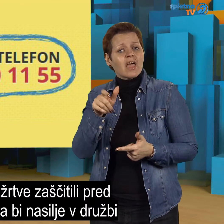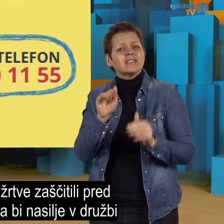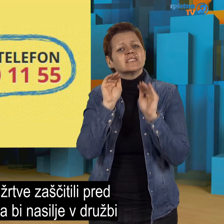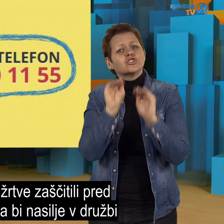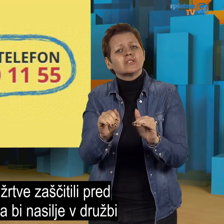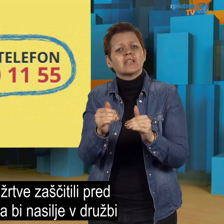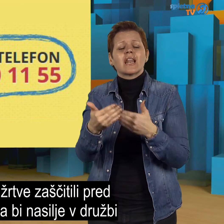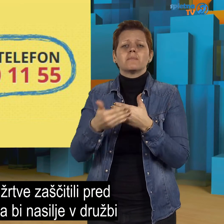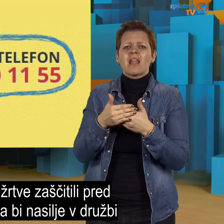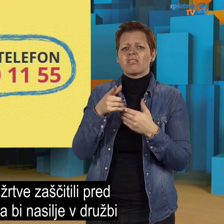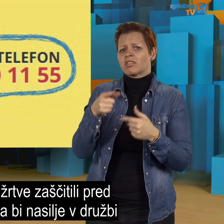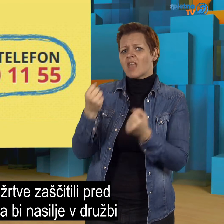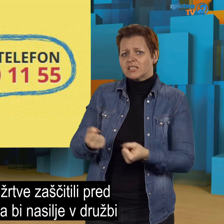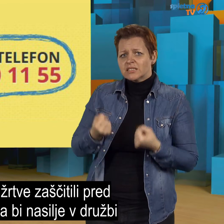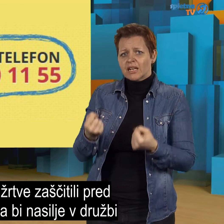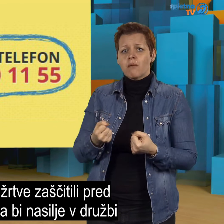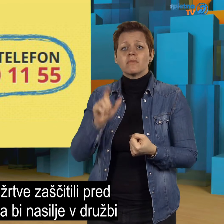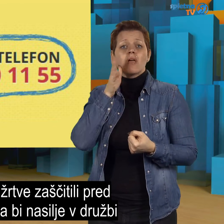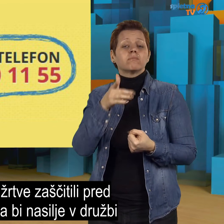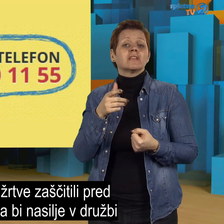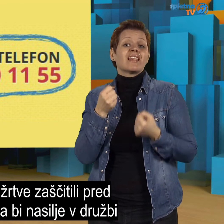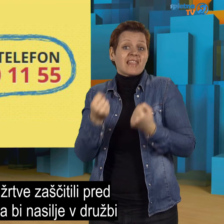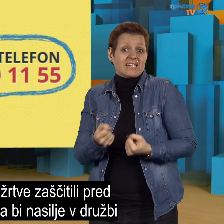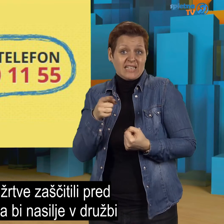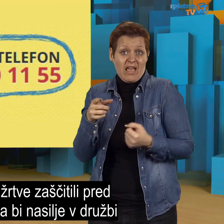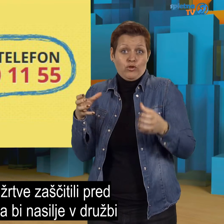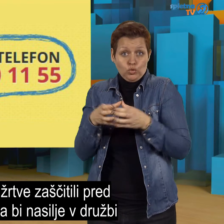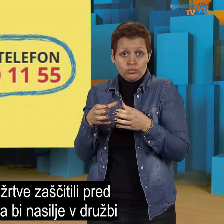nasilje v družbi vsaj zmanjšali, če že ne odpravili.